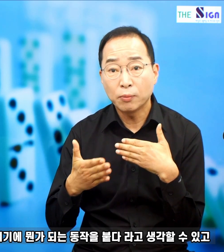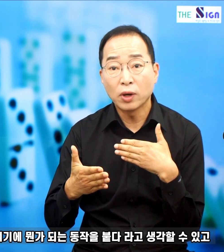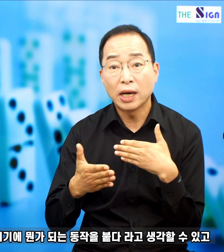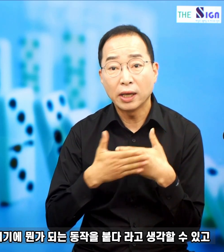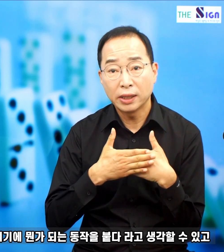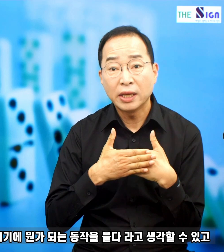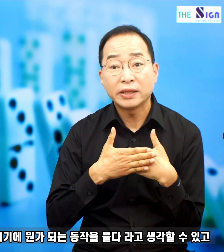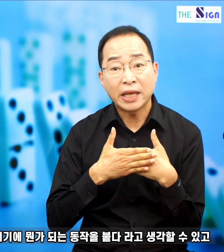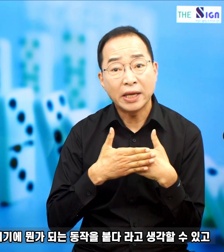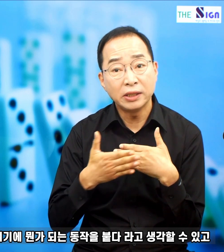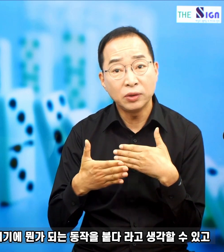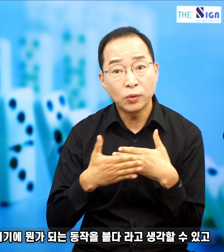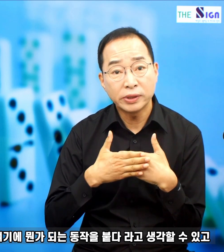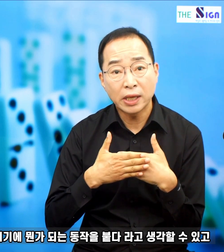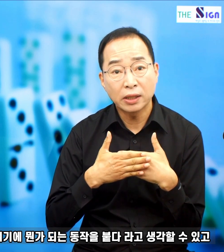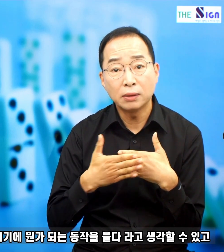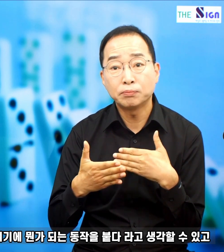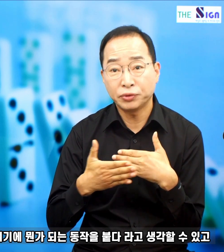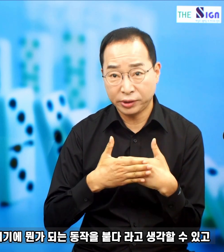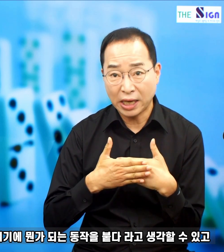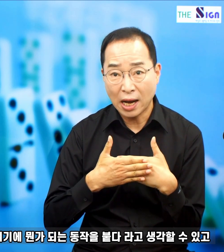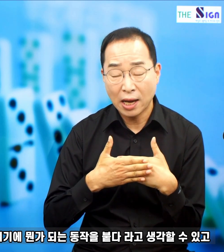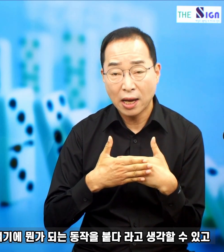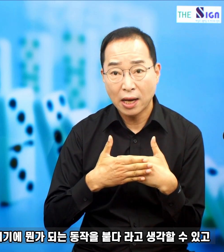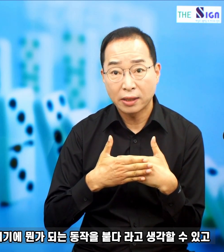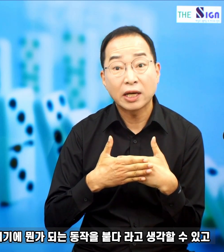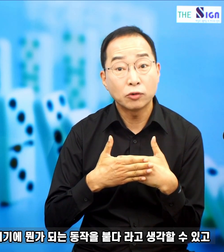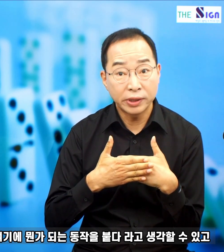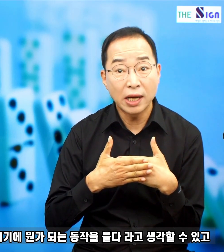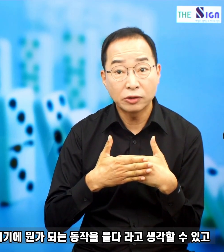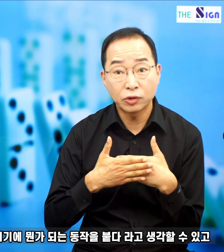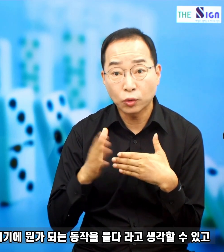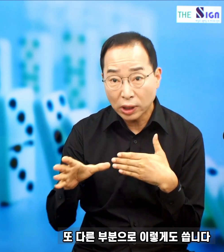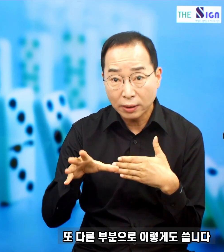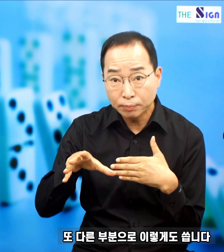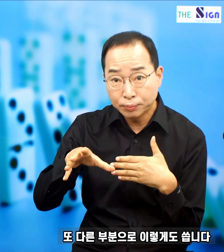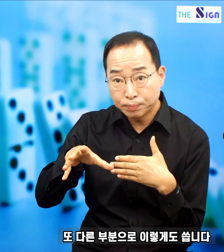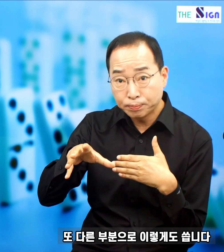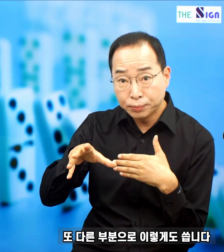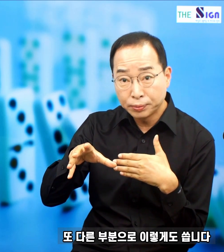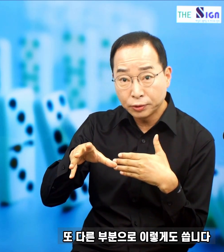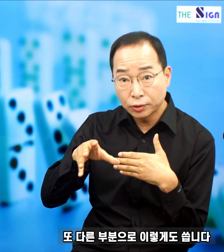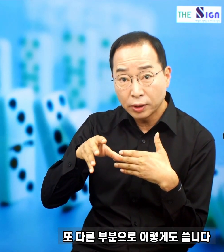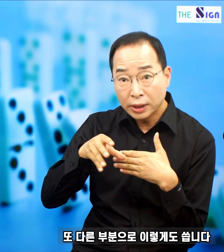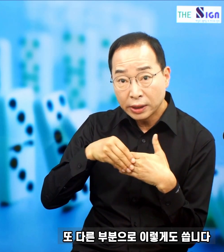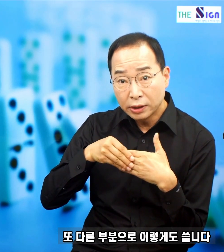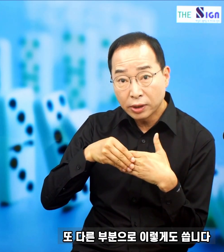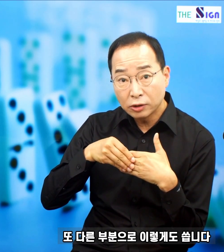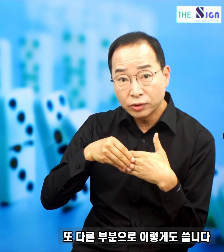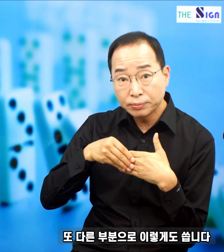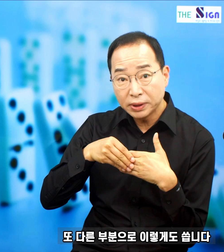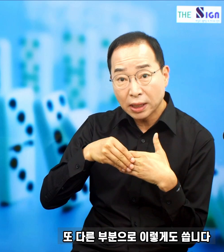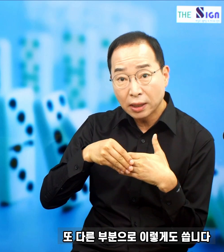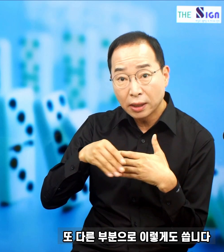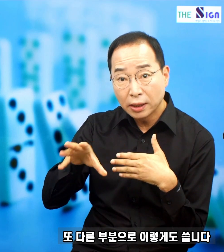뭔가 대는 동작을 붙다 라고 생각할 수 있고, 또 다른 부분으로 이렇게도 씁니다.